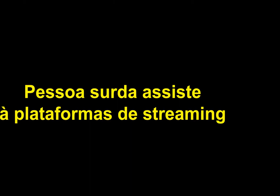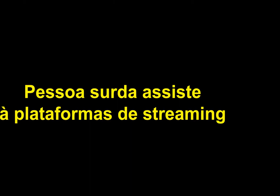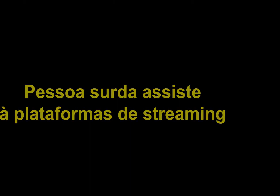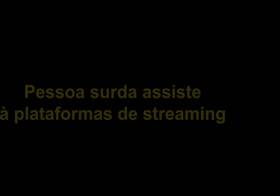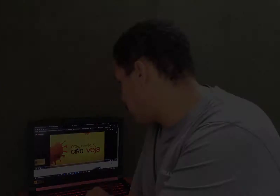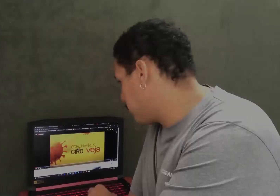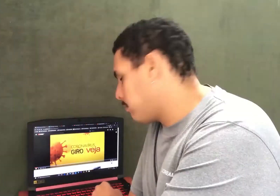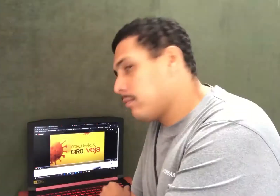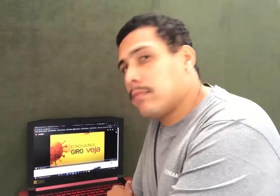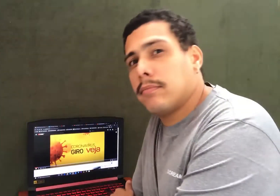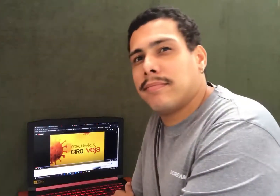streaming.